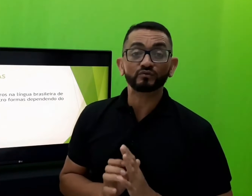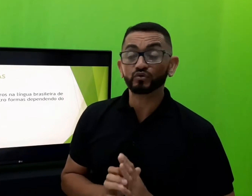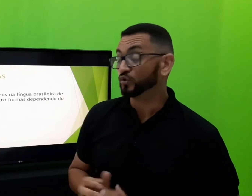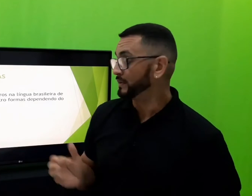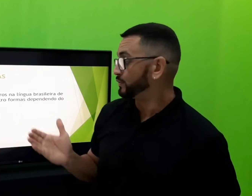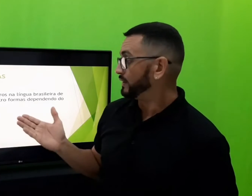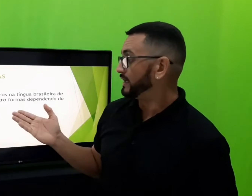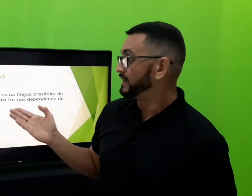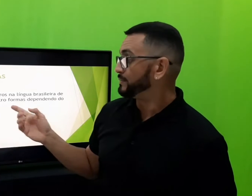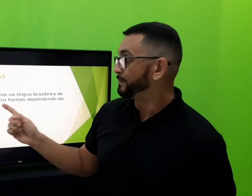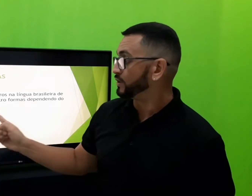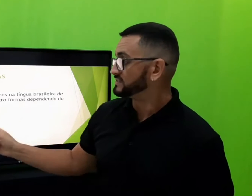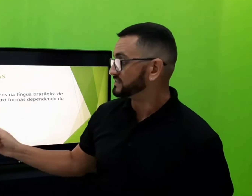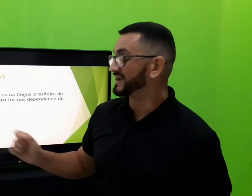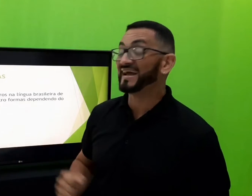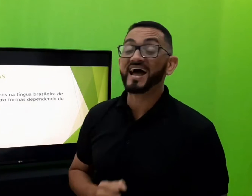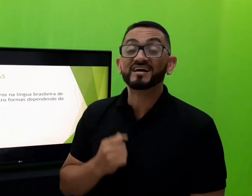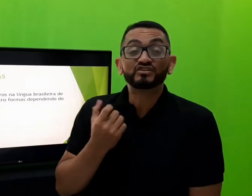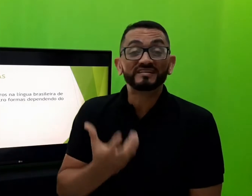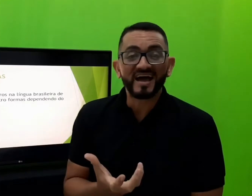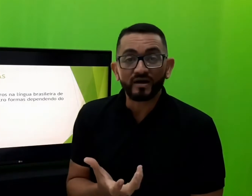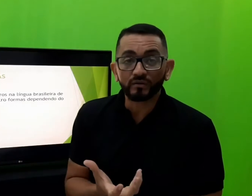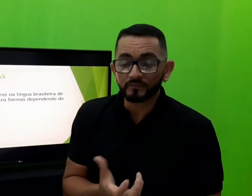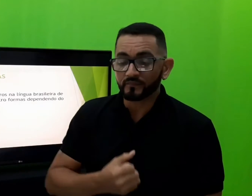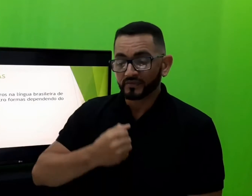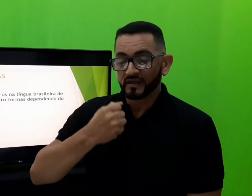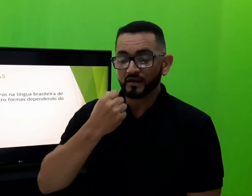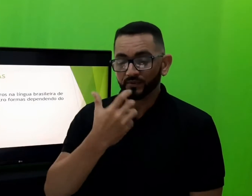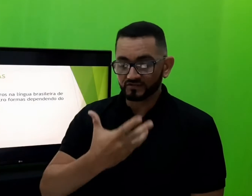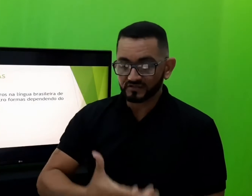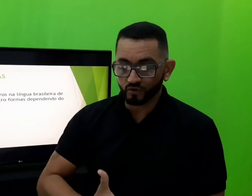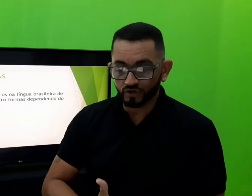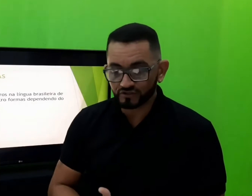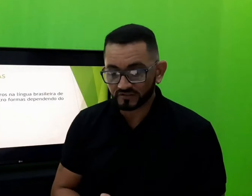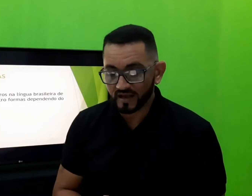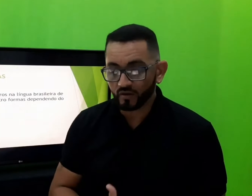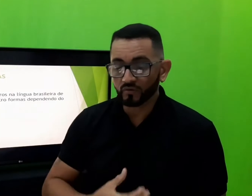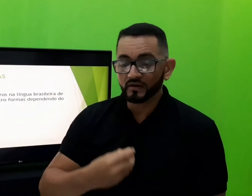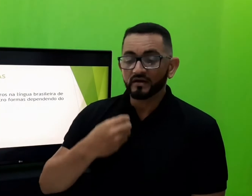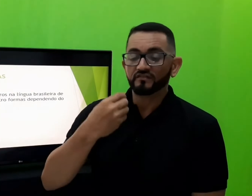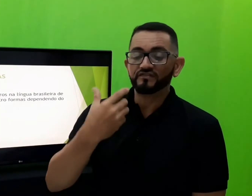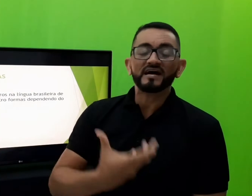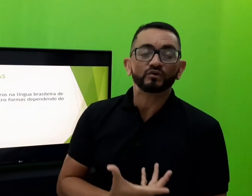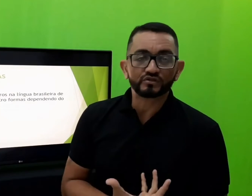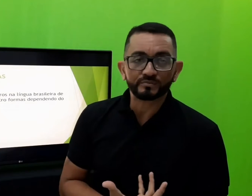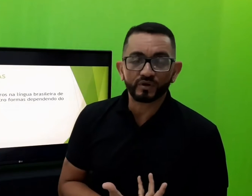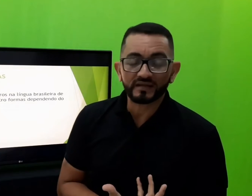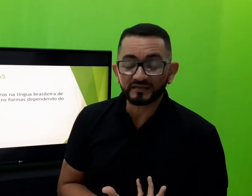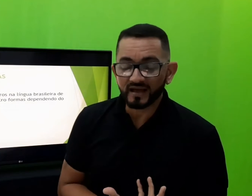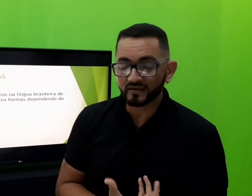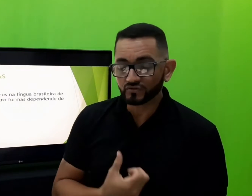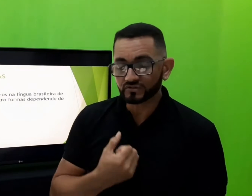do número. Ele pode ser cardinal, ele pode ser ordinal, valores monetários